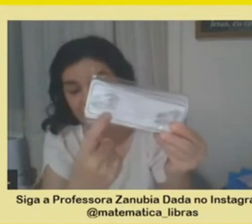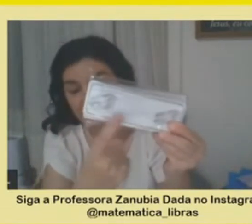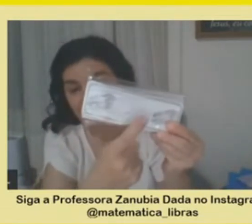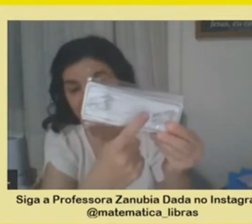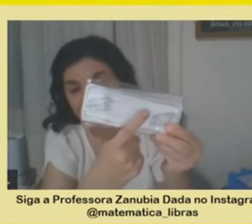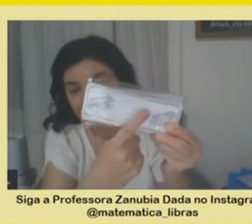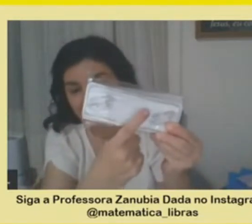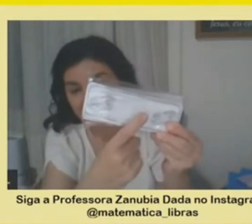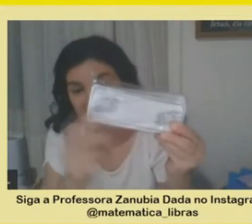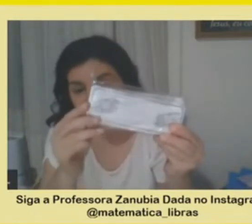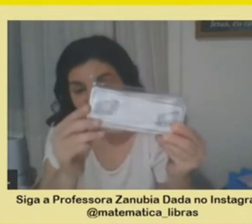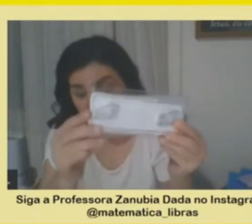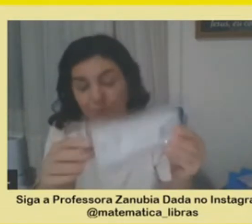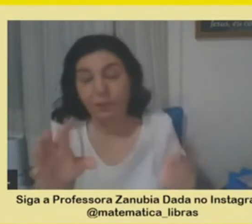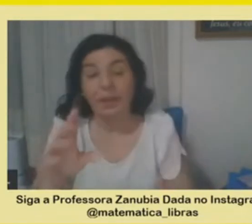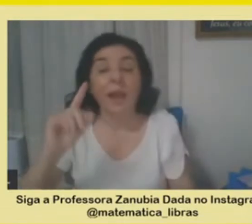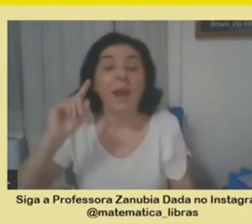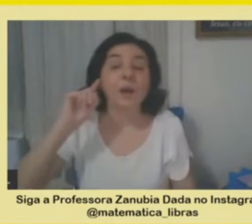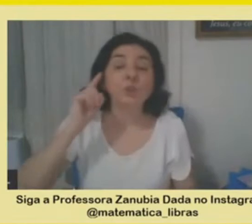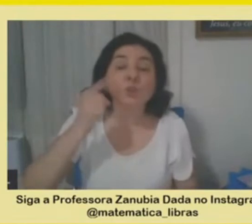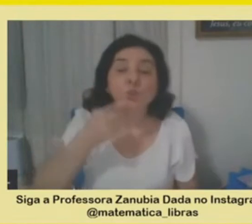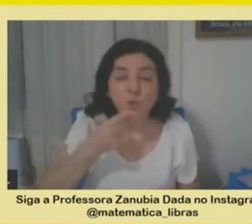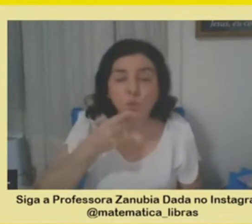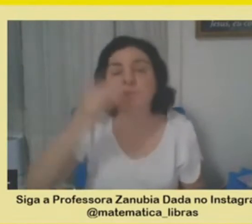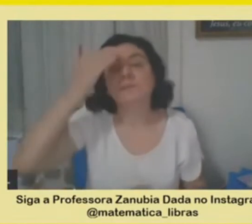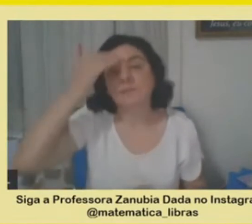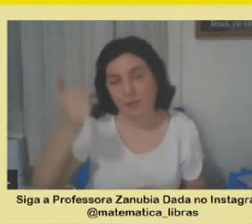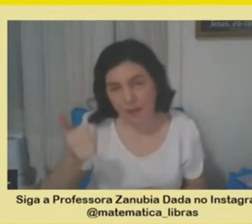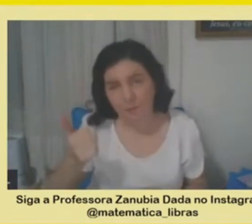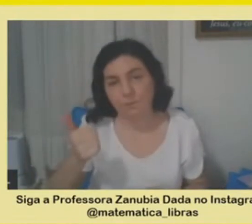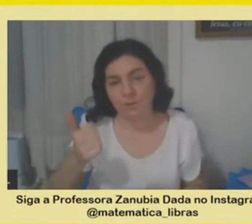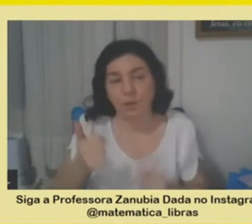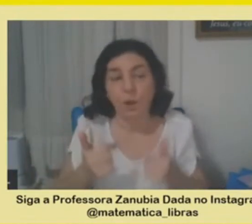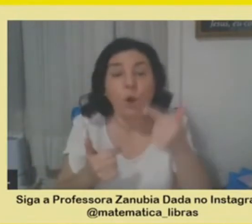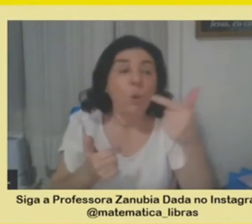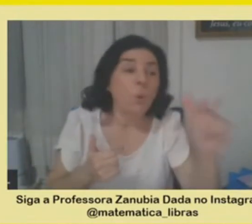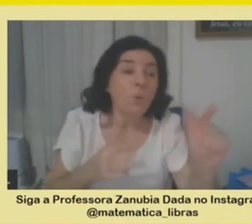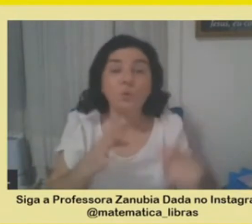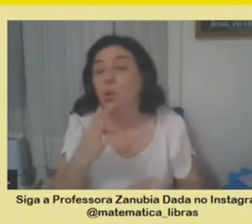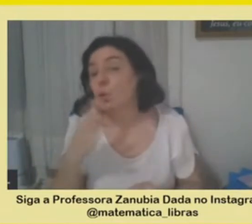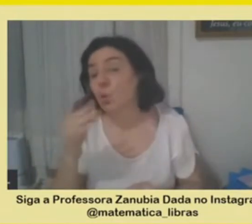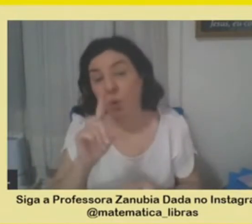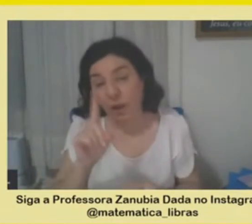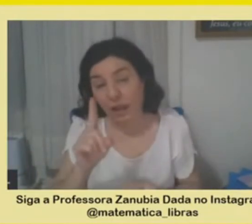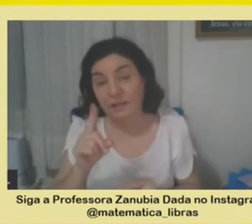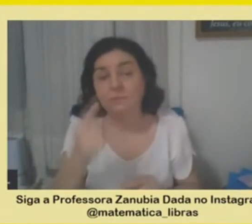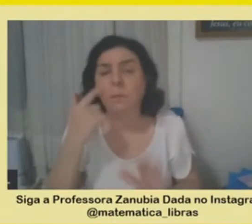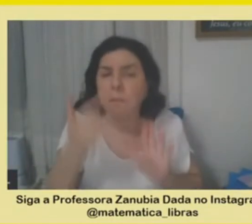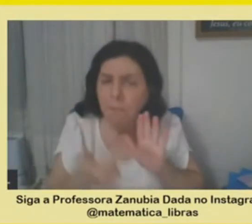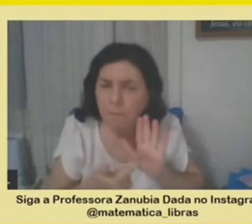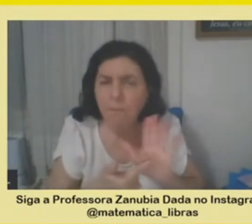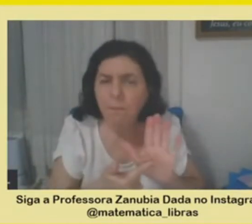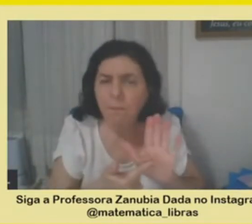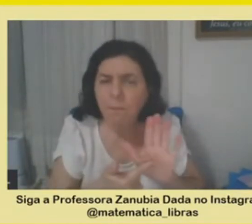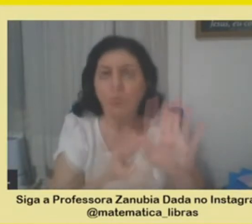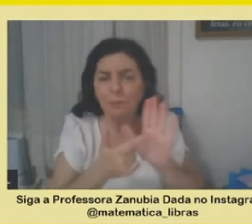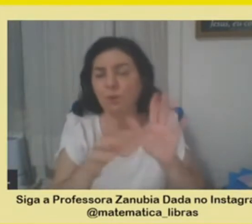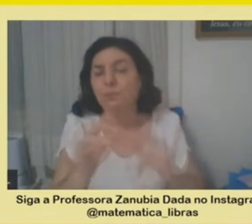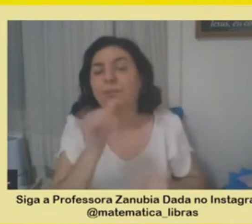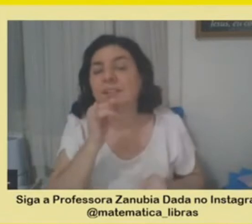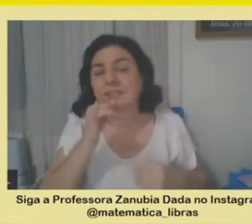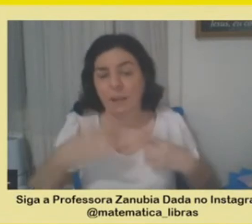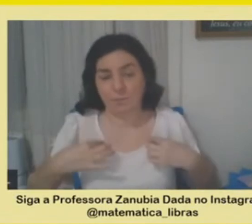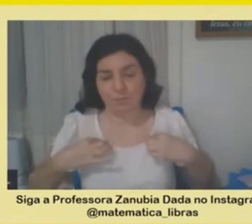Isso aqui, ó, com imagens, apenas imagens para trabalhar a igualdade e diferença. O surdo sabe, um outro